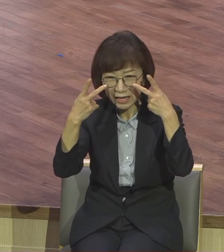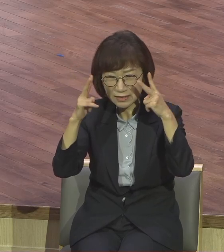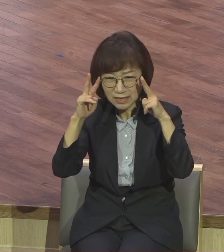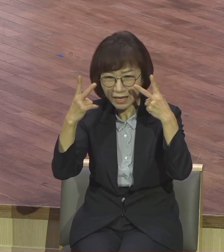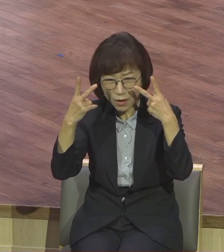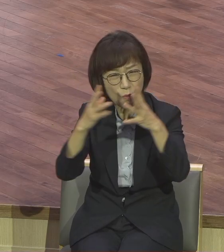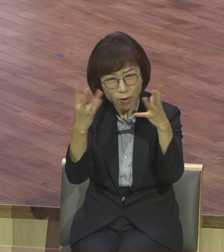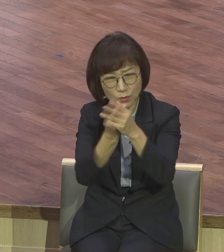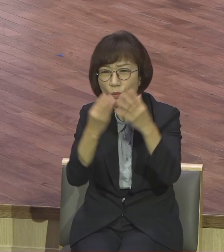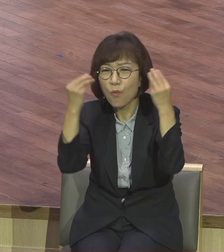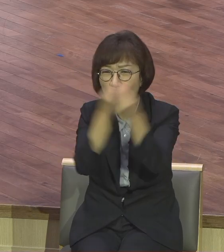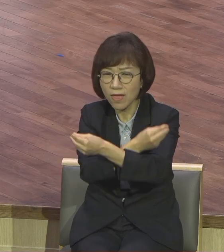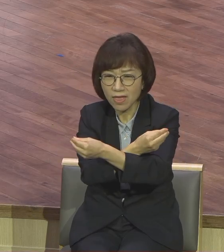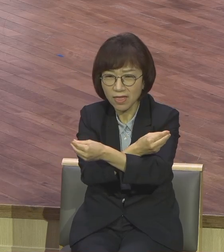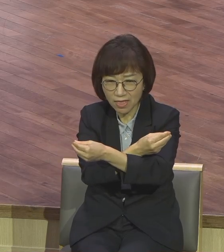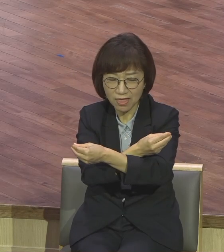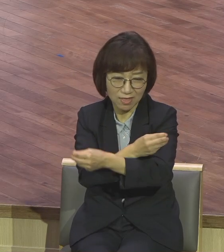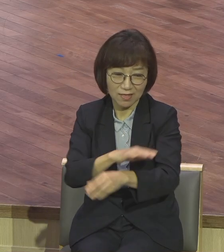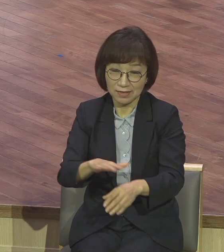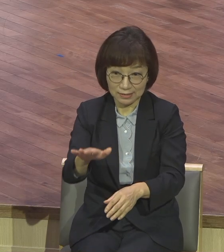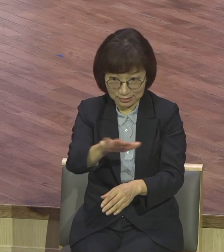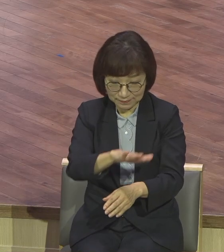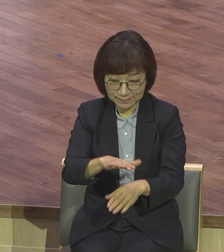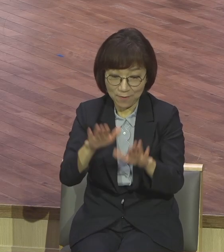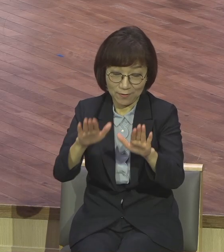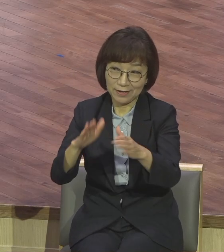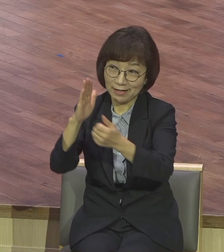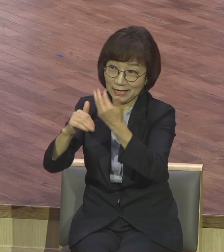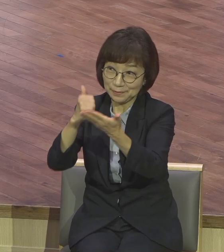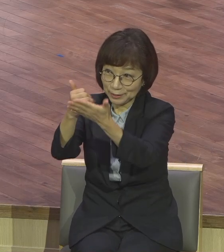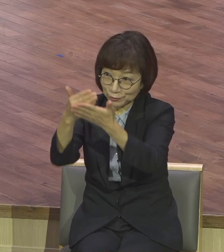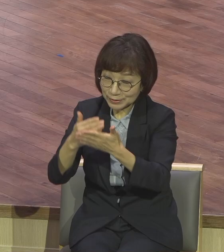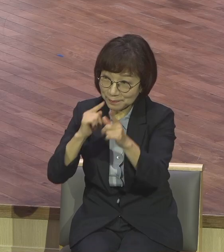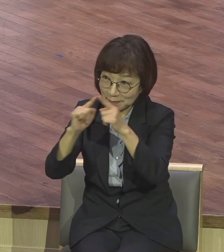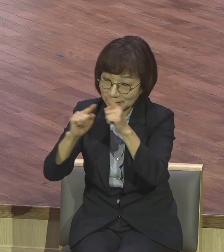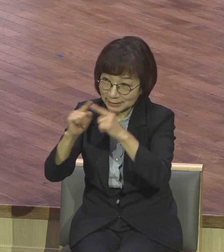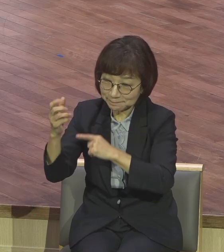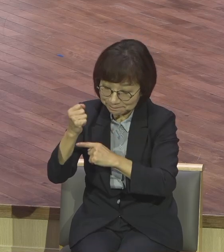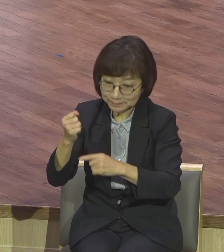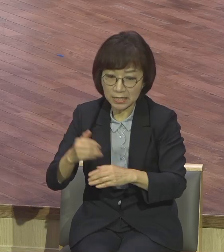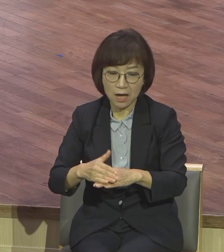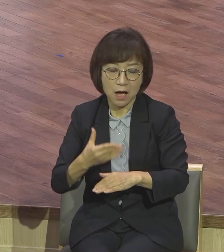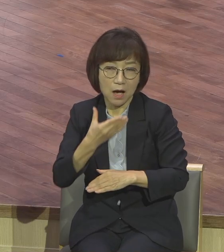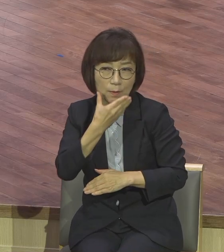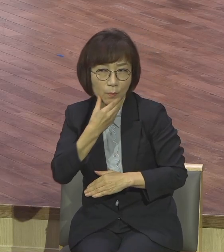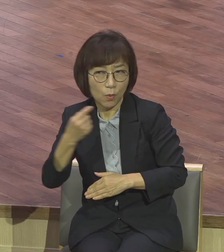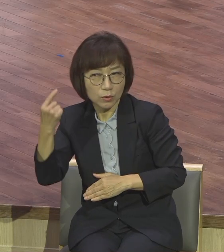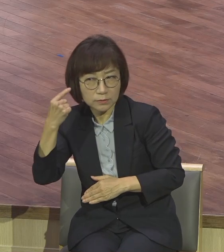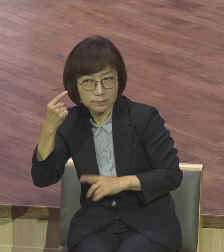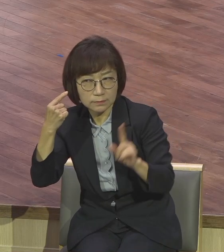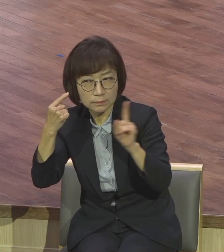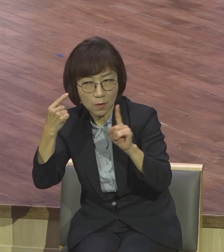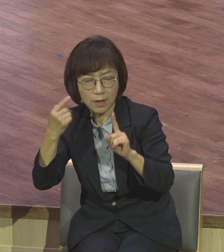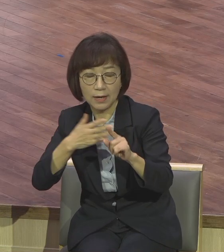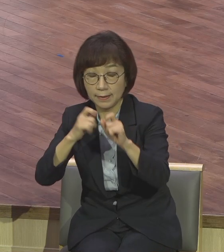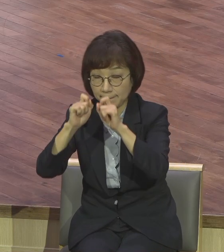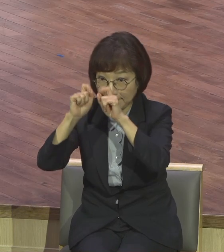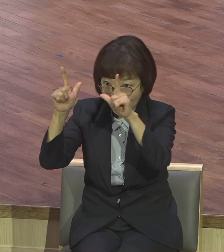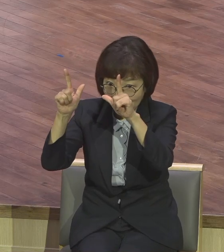우리 영계 모든 성도들 오늘 말씀을 통해서 복음이 주는 축복을 다시금 깨닫고